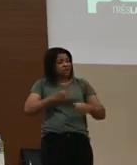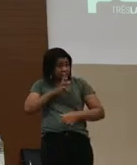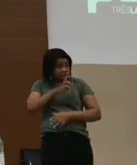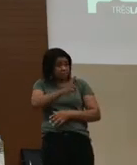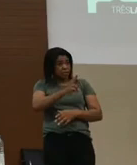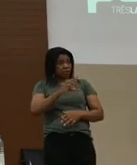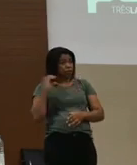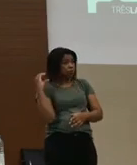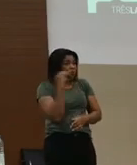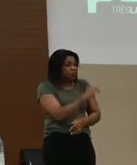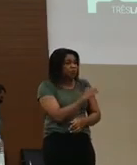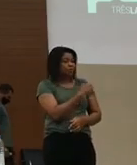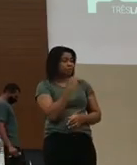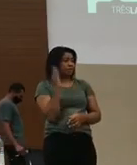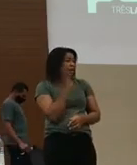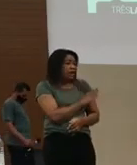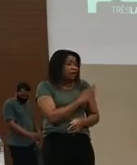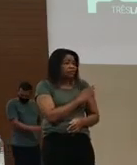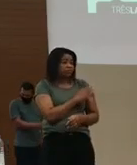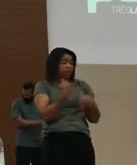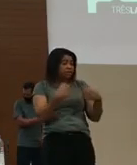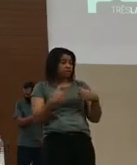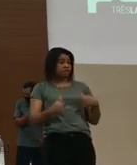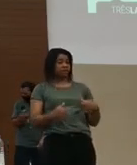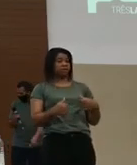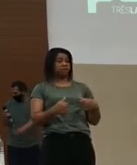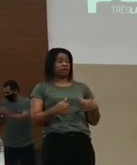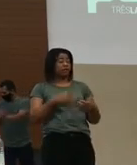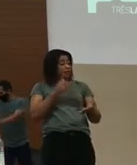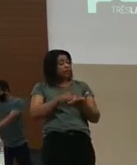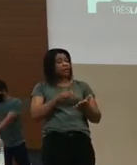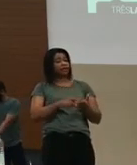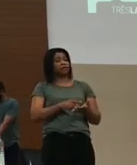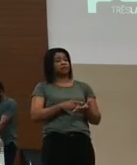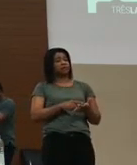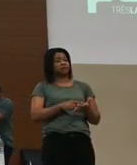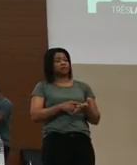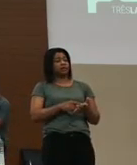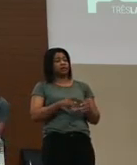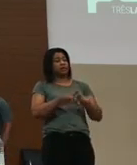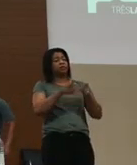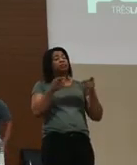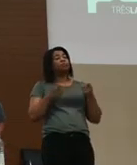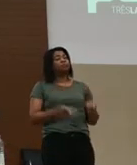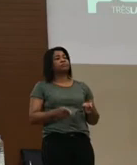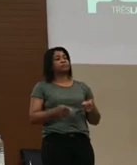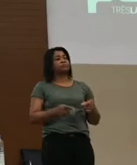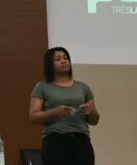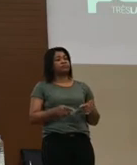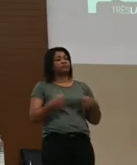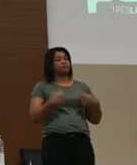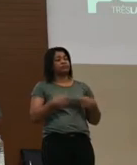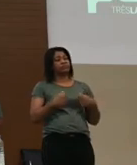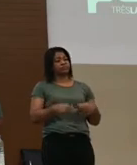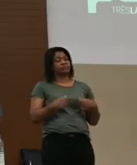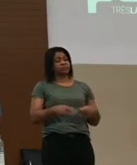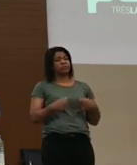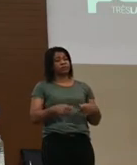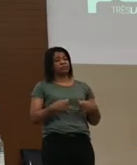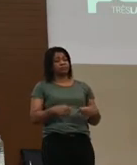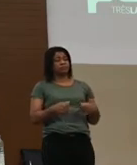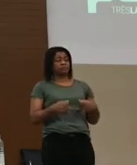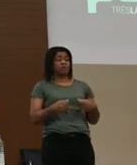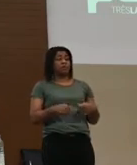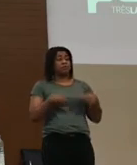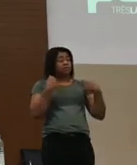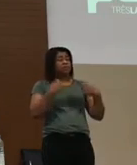Deus para resolver os seus negócios. Isso é lícito? Pastor, mas você está falando que isso não é. desde que você